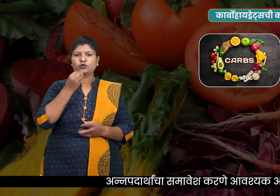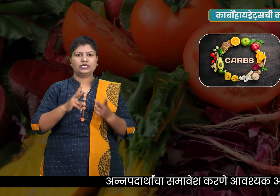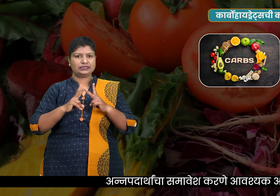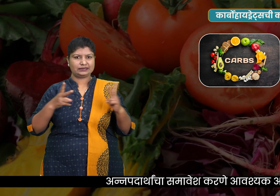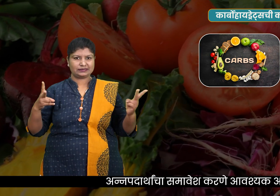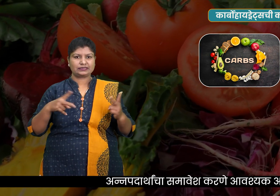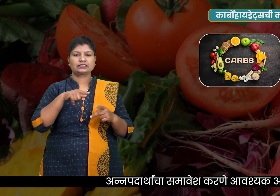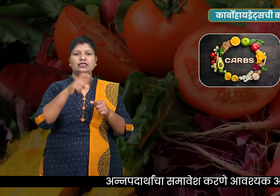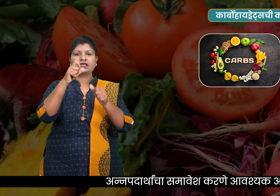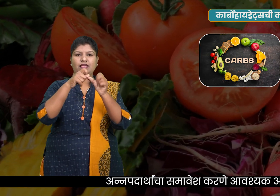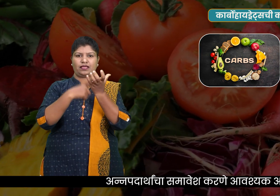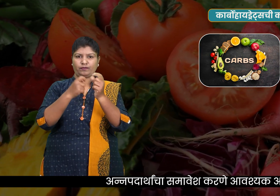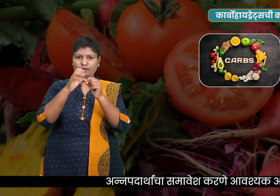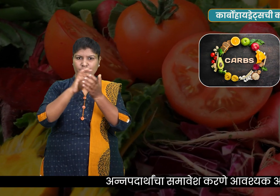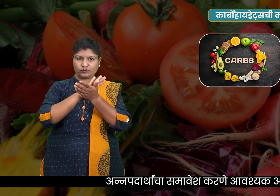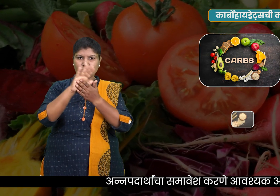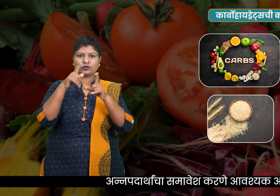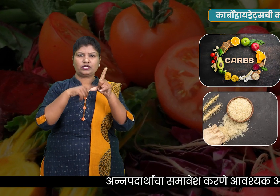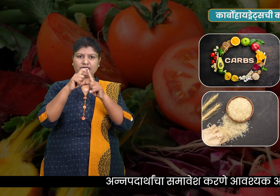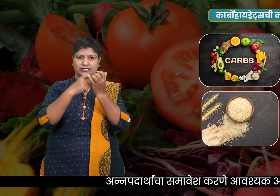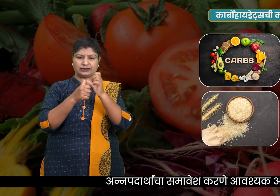अन्नपदार्थांचा समावेश करणे आवश्यक आहे.